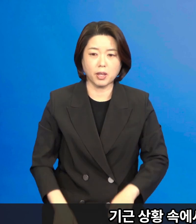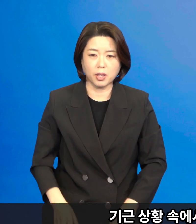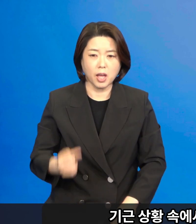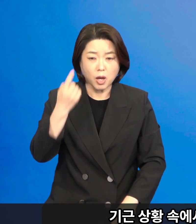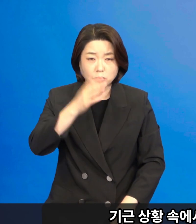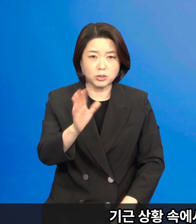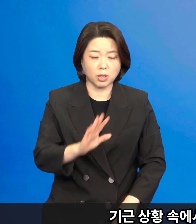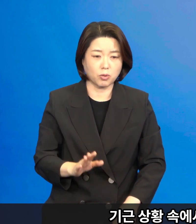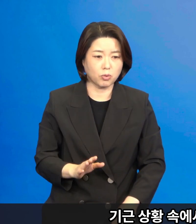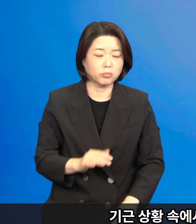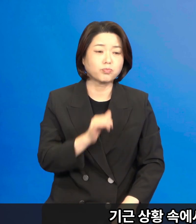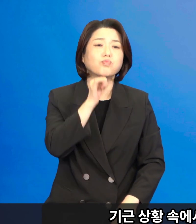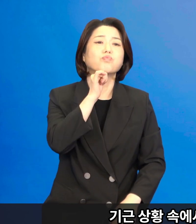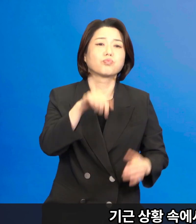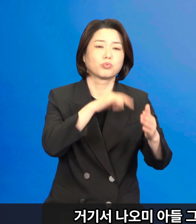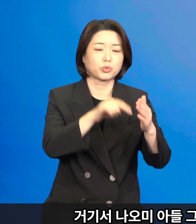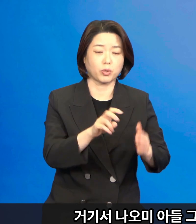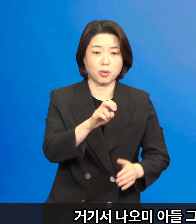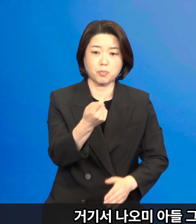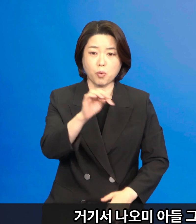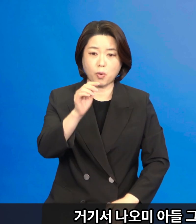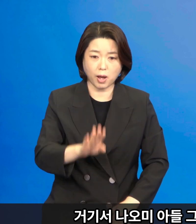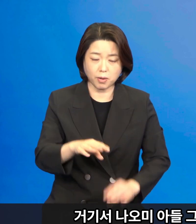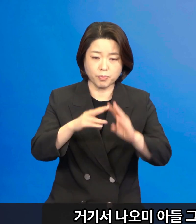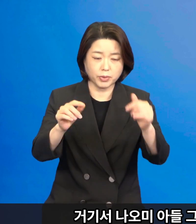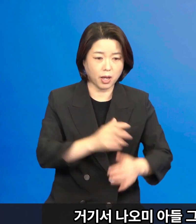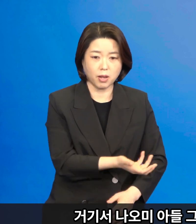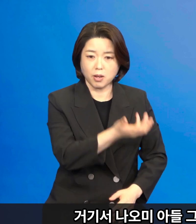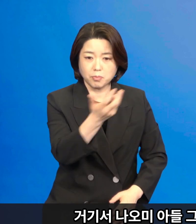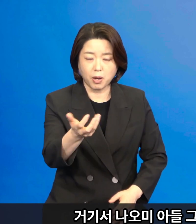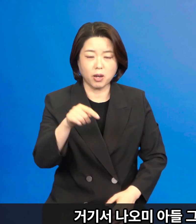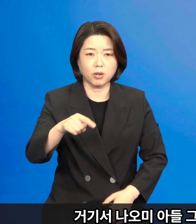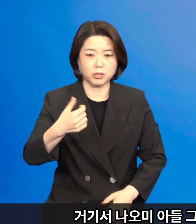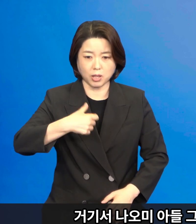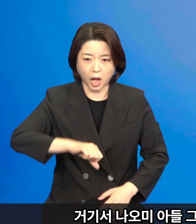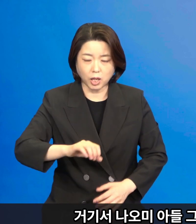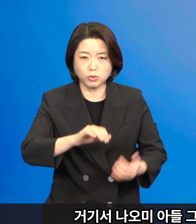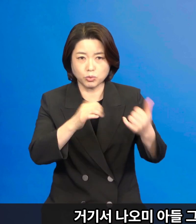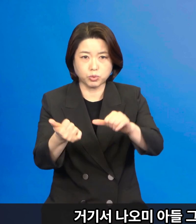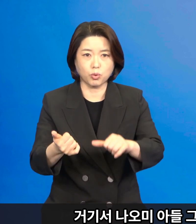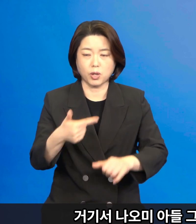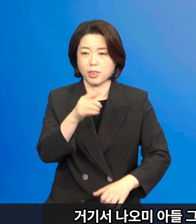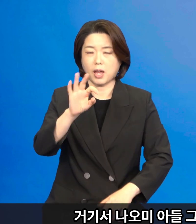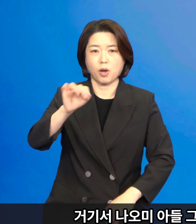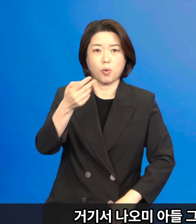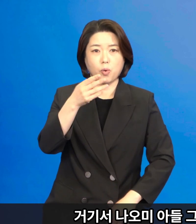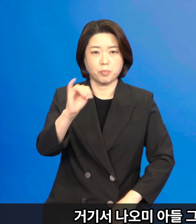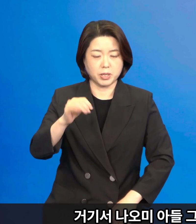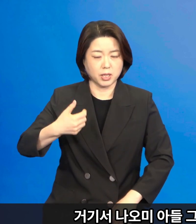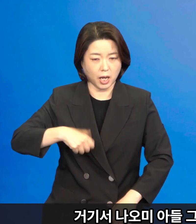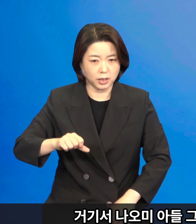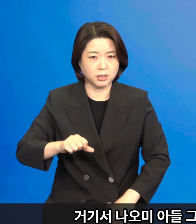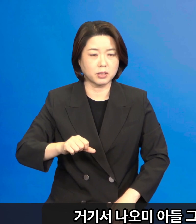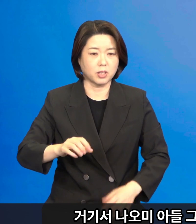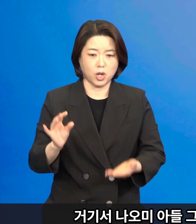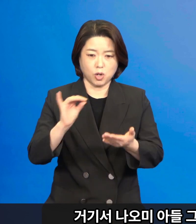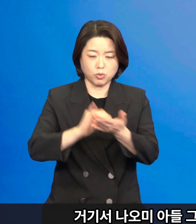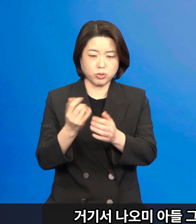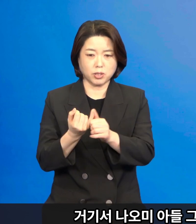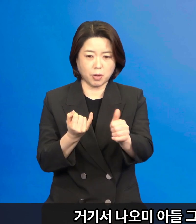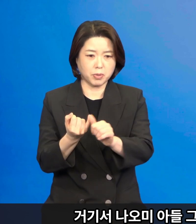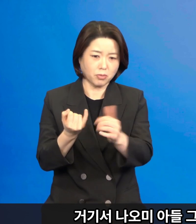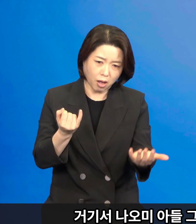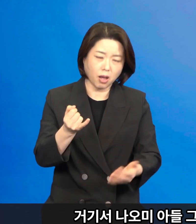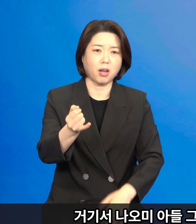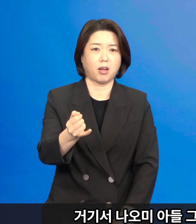속에서 그냥 모압 땅으로 갔다가 거기서 아들, 그러니까 나오미의 아들 그리고 룻의 남편 뭐 다 죽죠